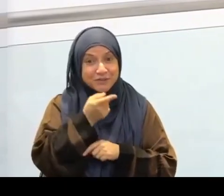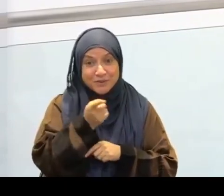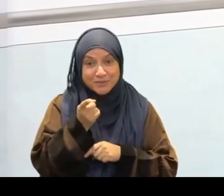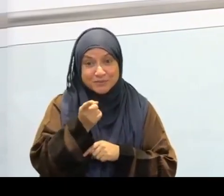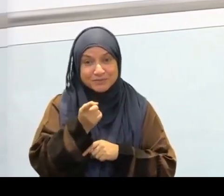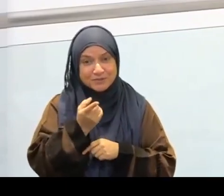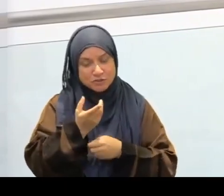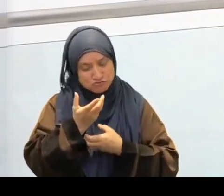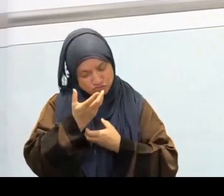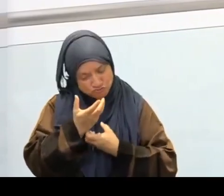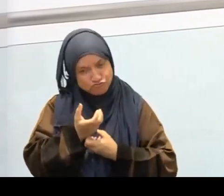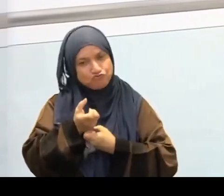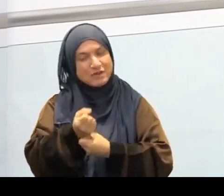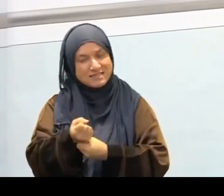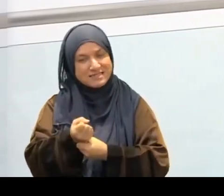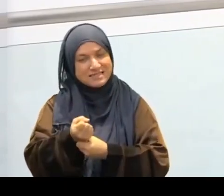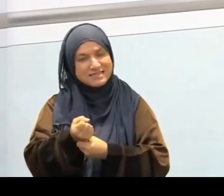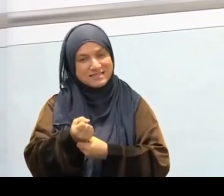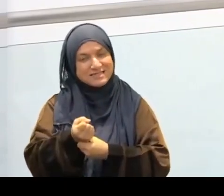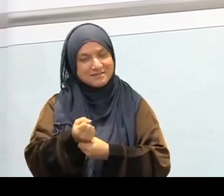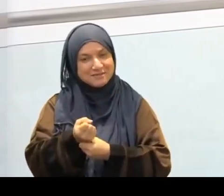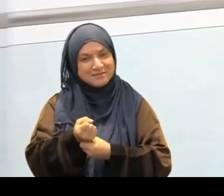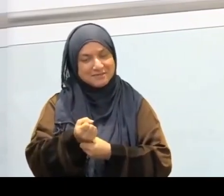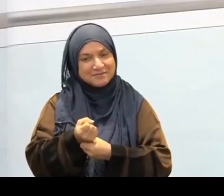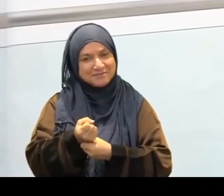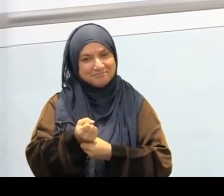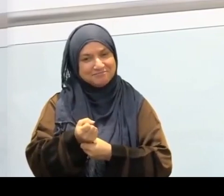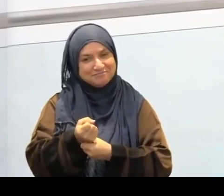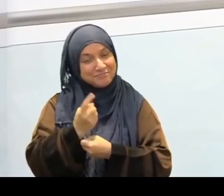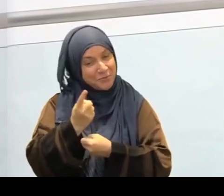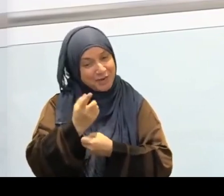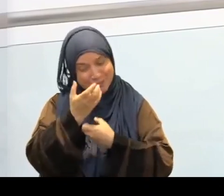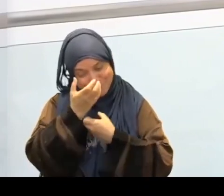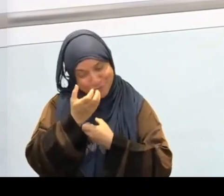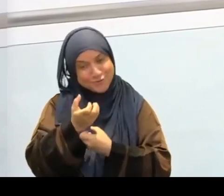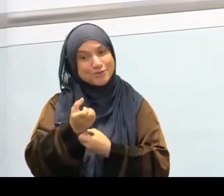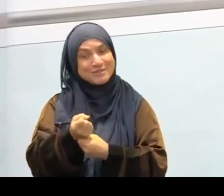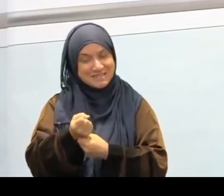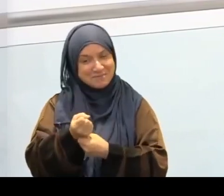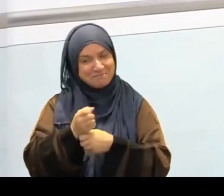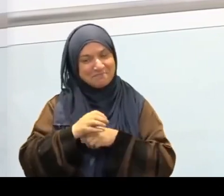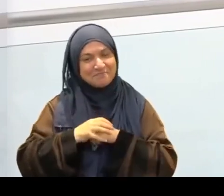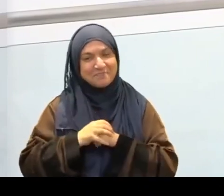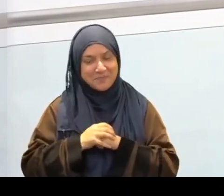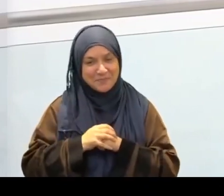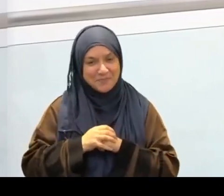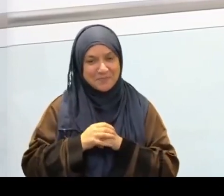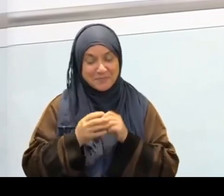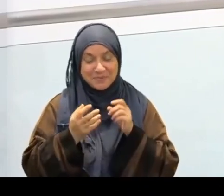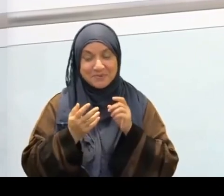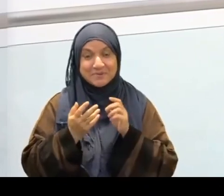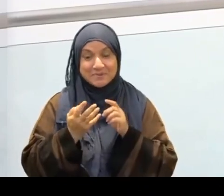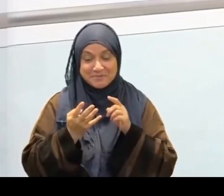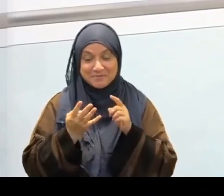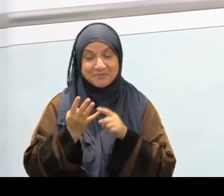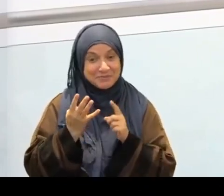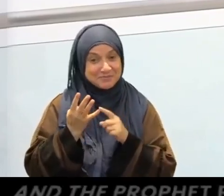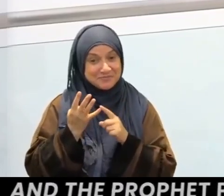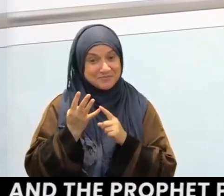عَلَيْهِ الصَّلَاةُ وَالسَّلَامُ وَغُضُّوا أَبْصَارَكُمْ وَحْفَظُوا فُرُوجَكُمْ وَكُفُّوا